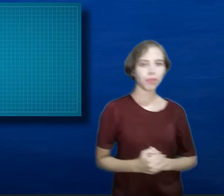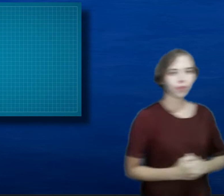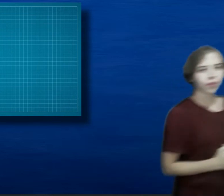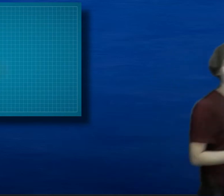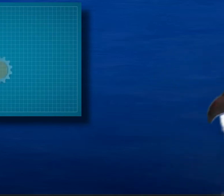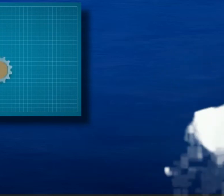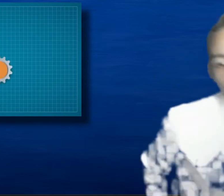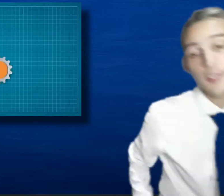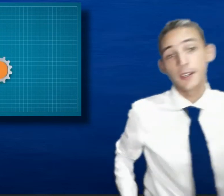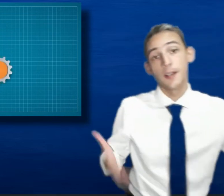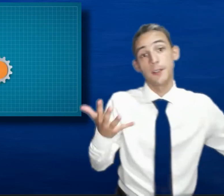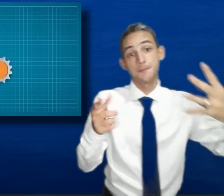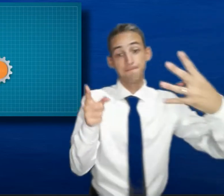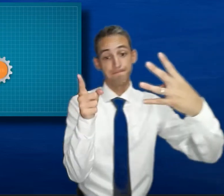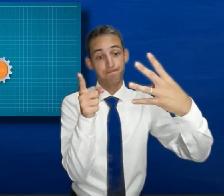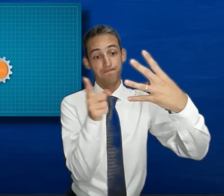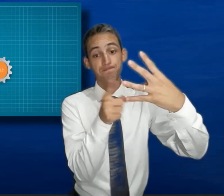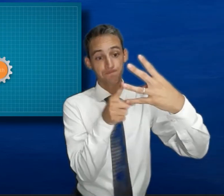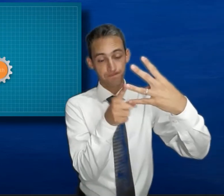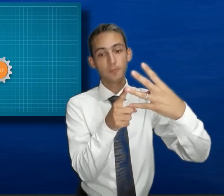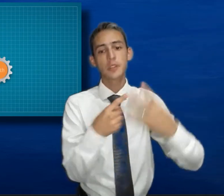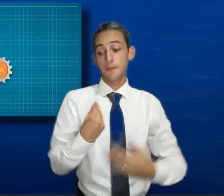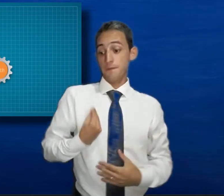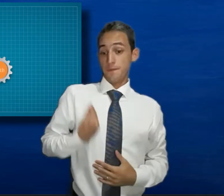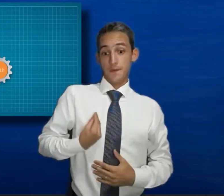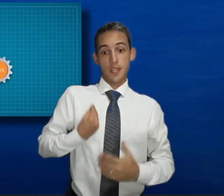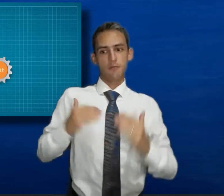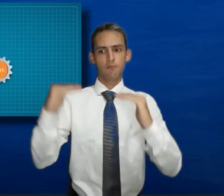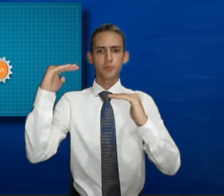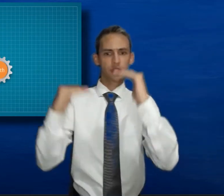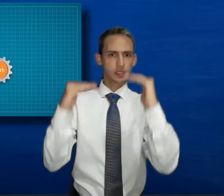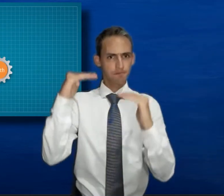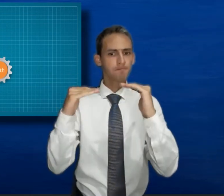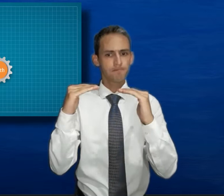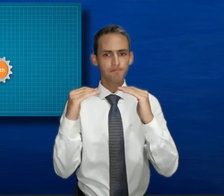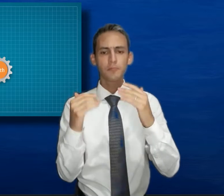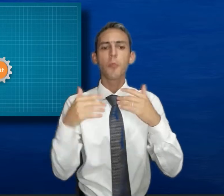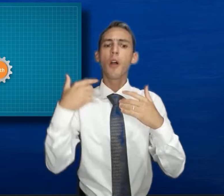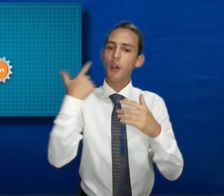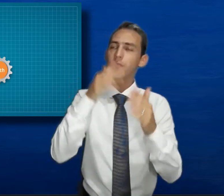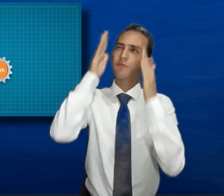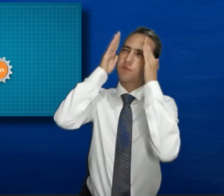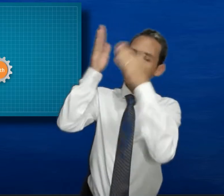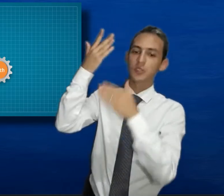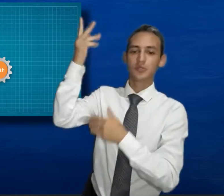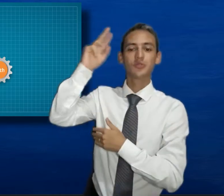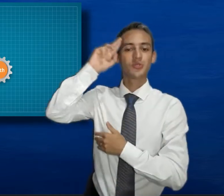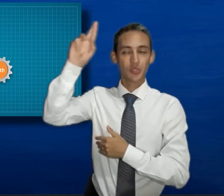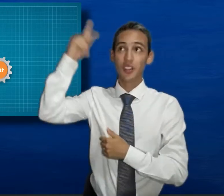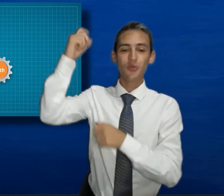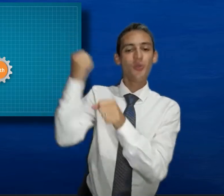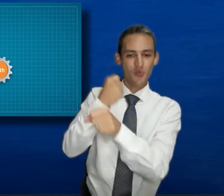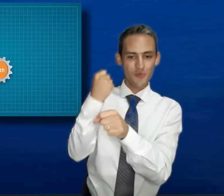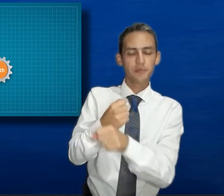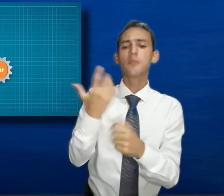equilíbrio entre a vida profissional e pessoal. O terceiro elemento vital do equilíbrio na vida é o Senhor